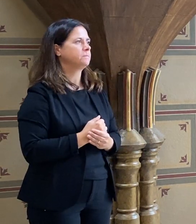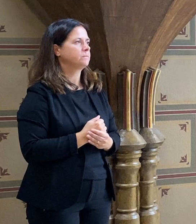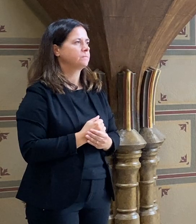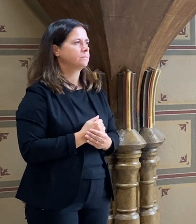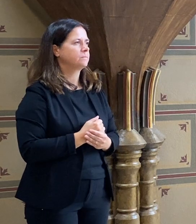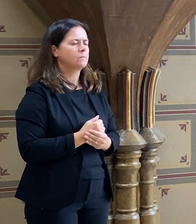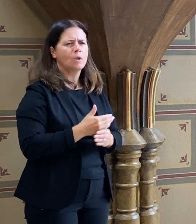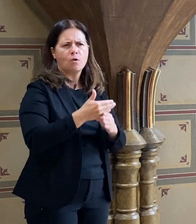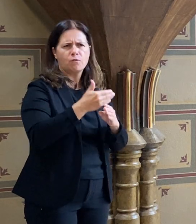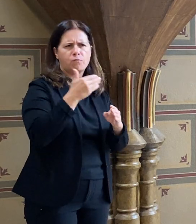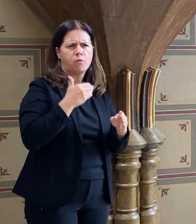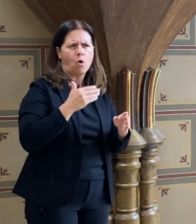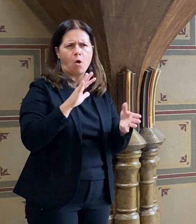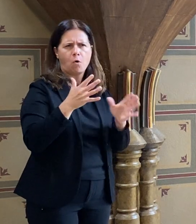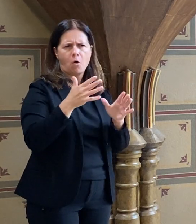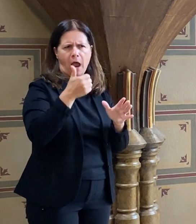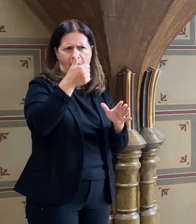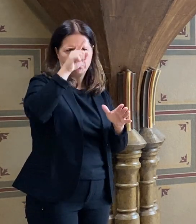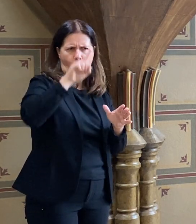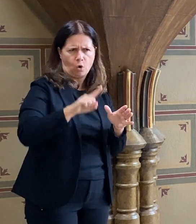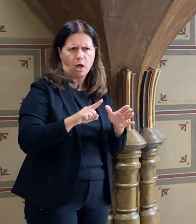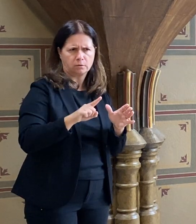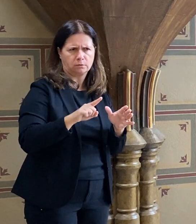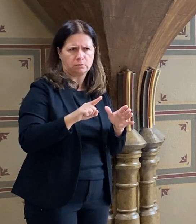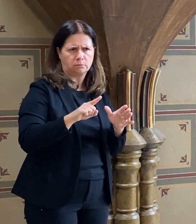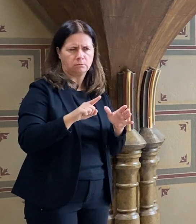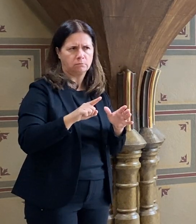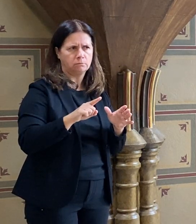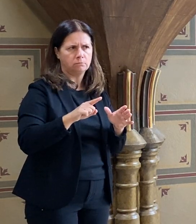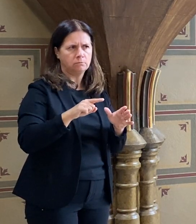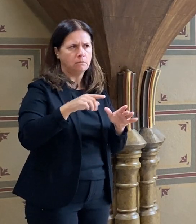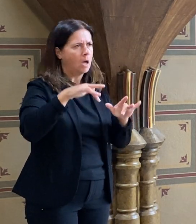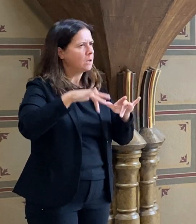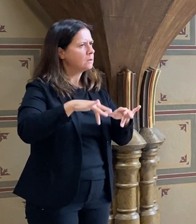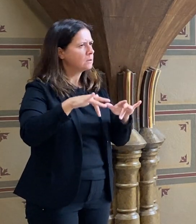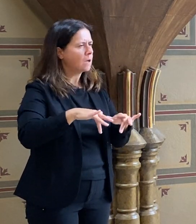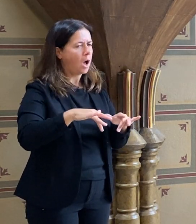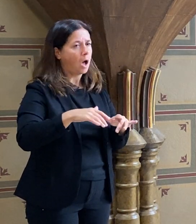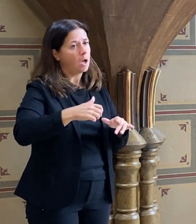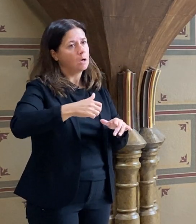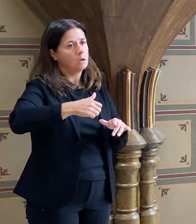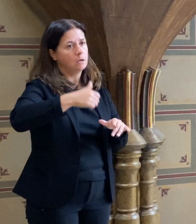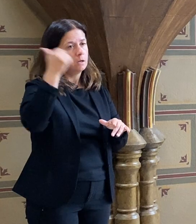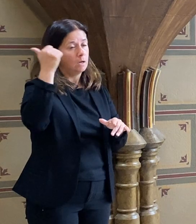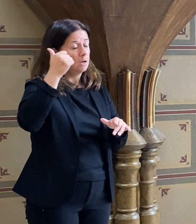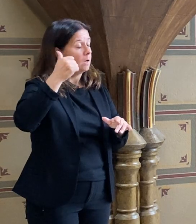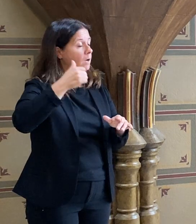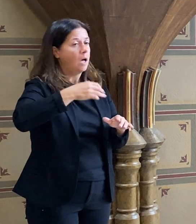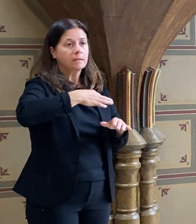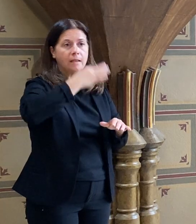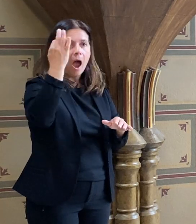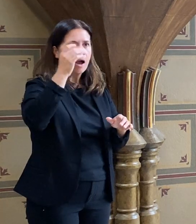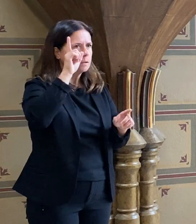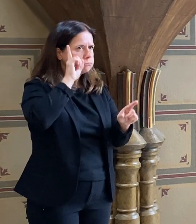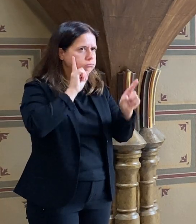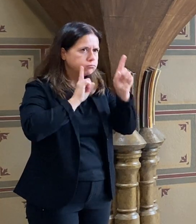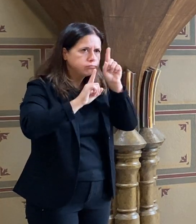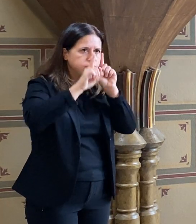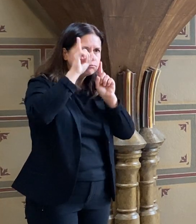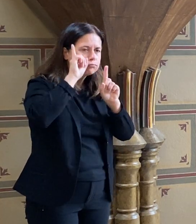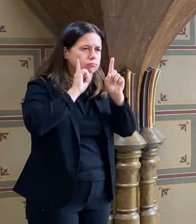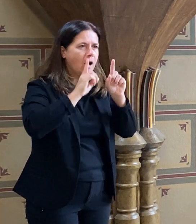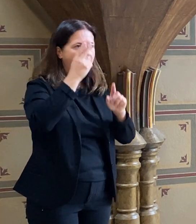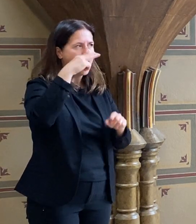vor gerade einmal einem Monat haben wir an einem schweißtreibenden, sonnigen Tag Pfarrer Lutz